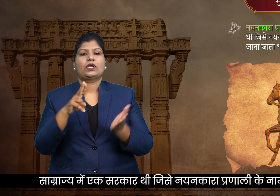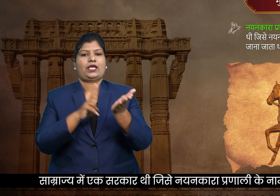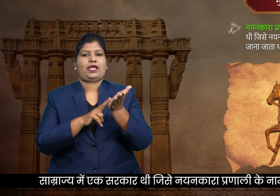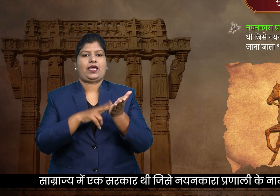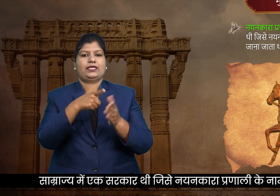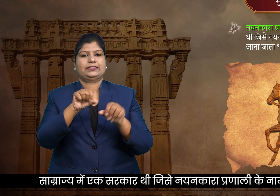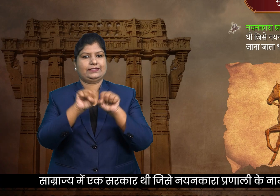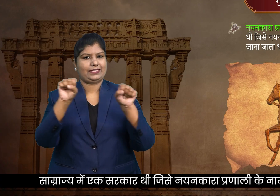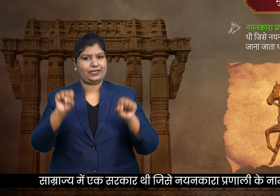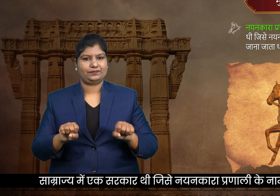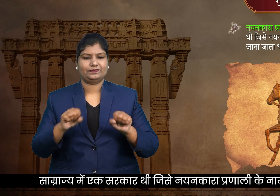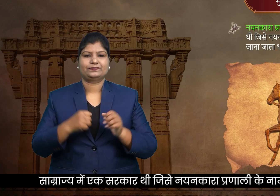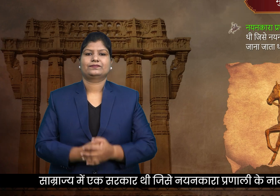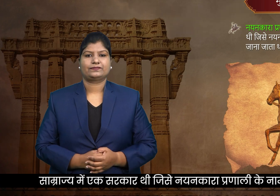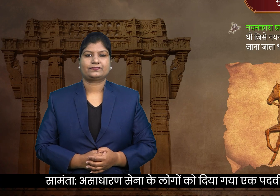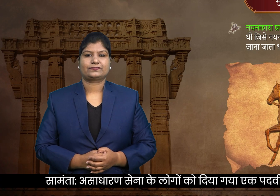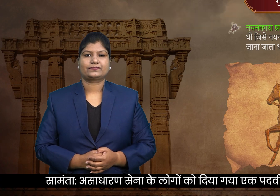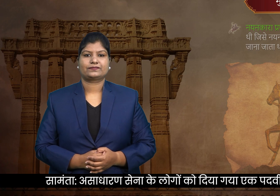जाना जाता था।